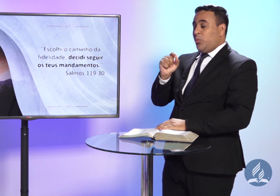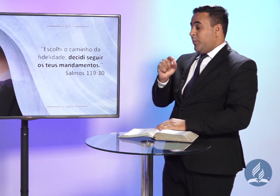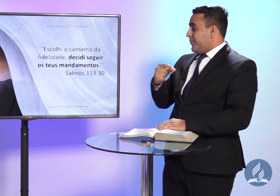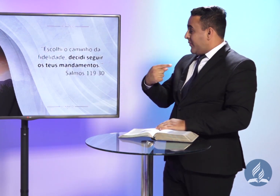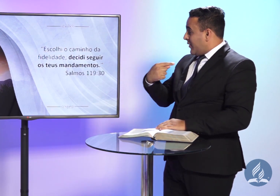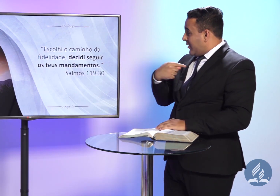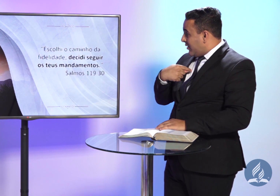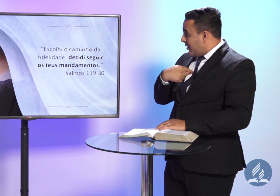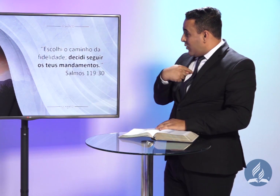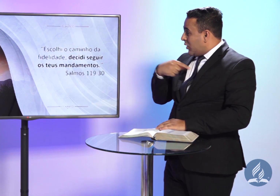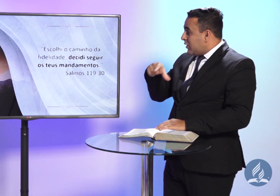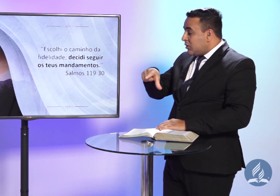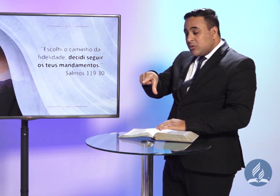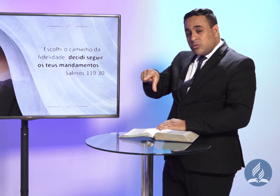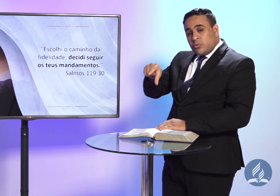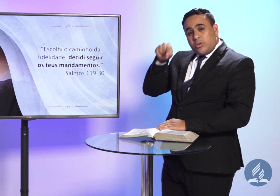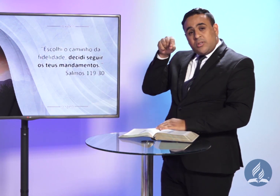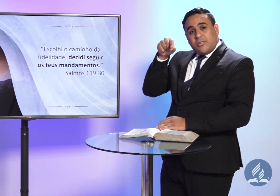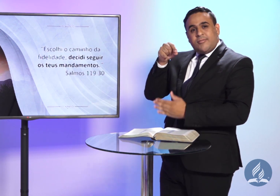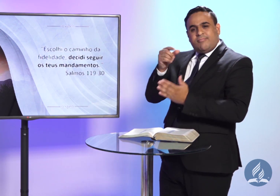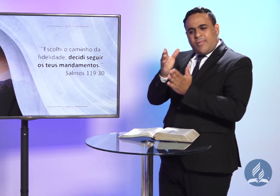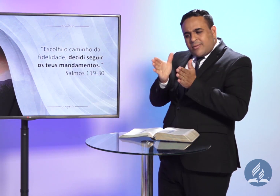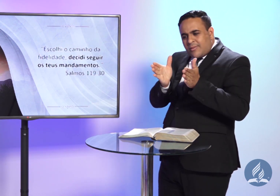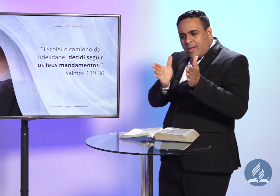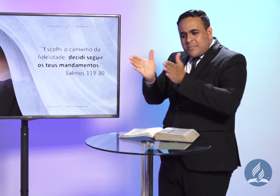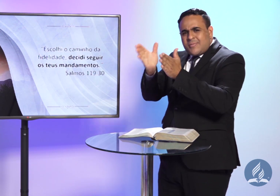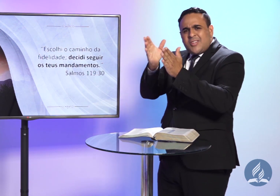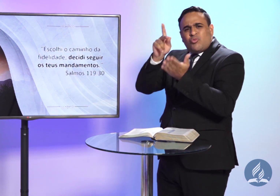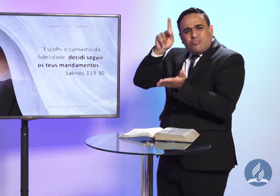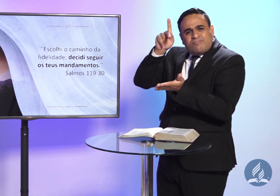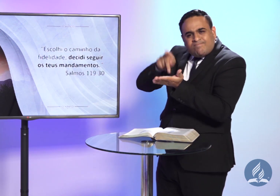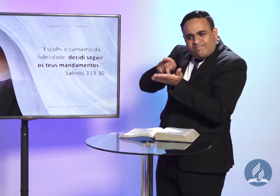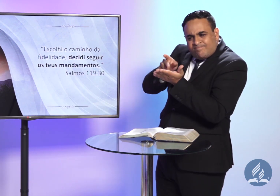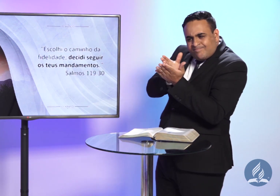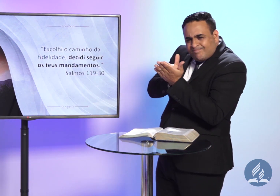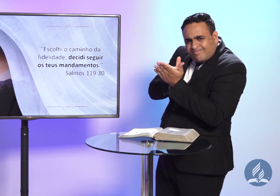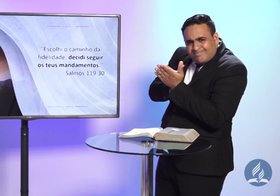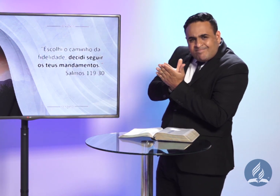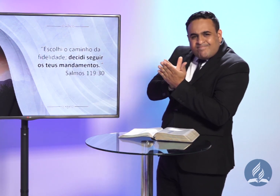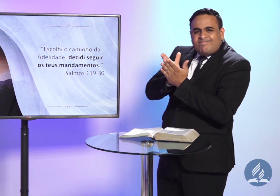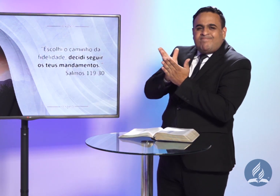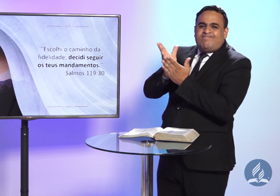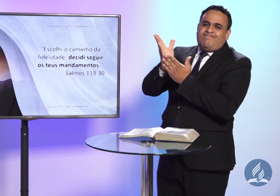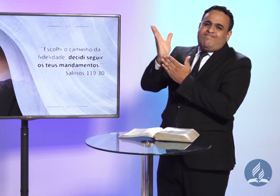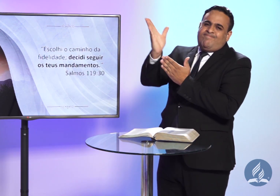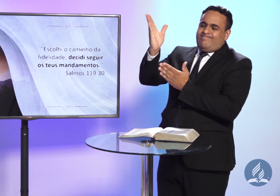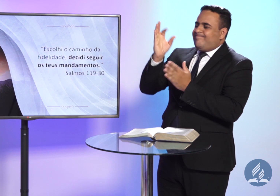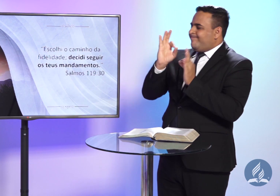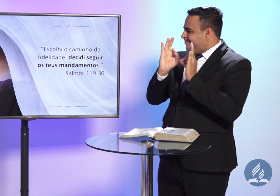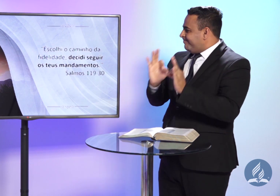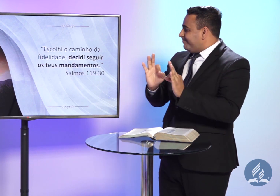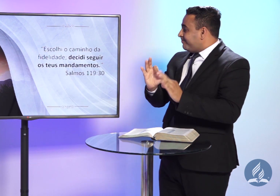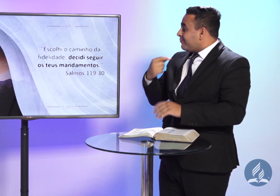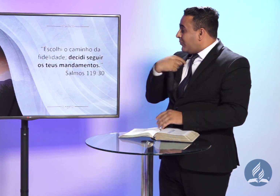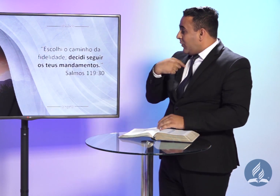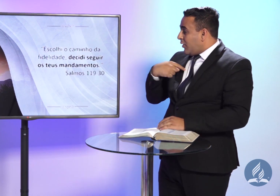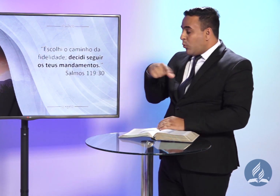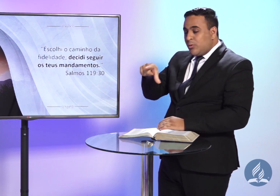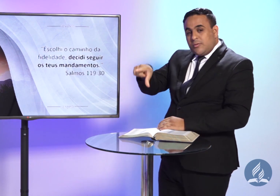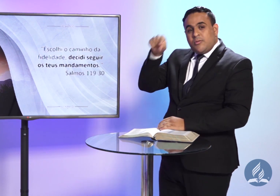coisa certa que o autor desse texto sentiu. Está registrado no livro de Salmos 119, verso 30. Ele diz o seguinte: escolhi o